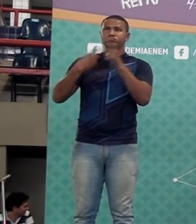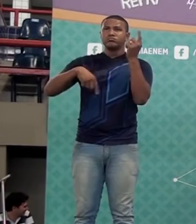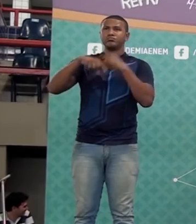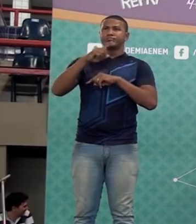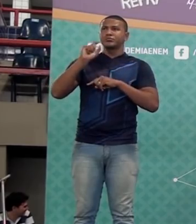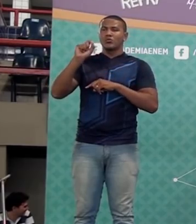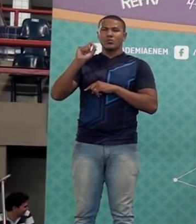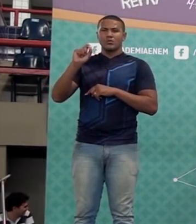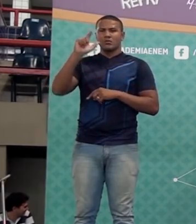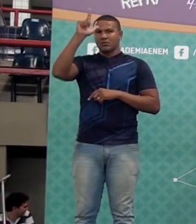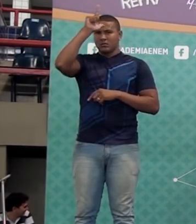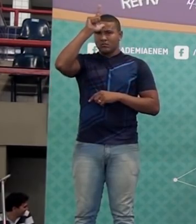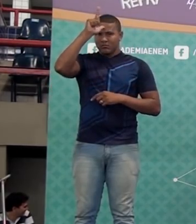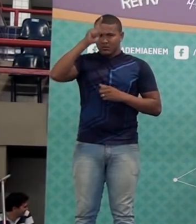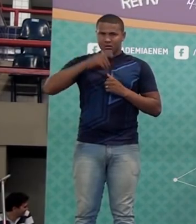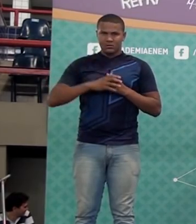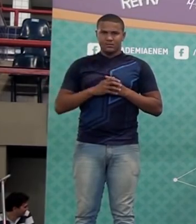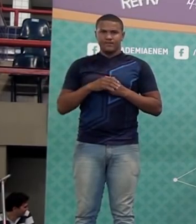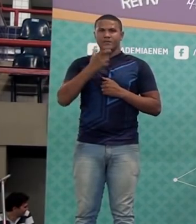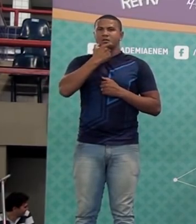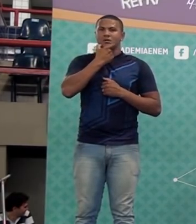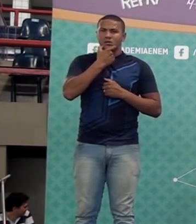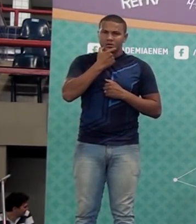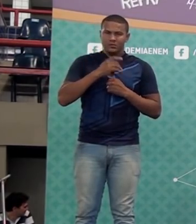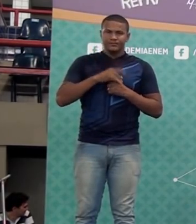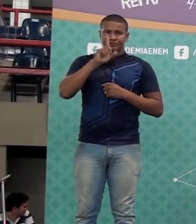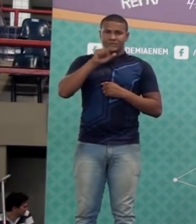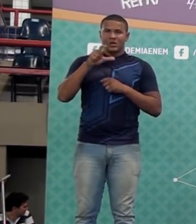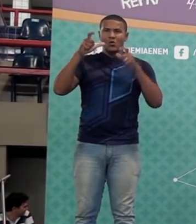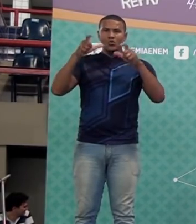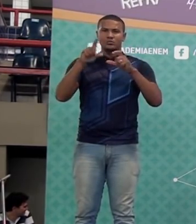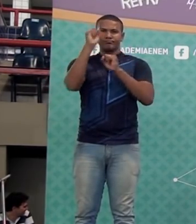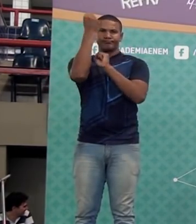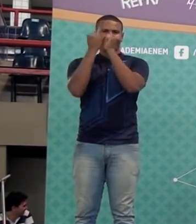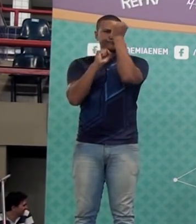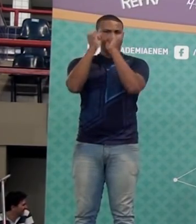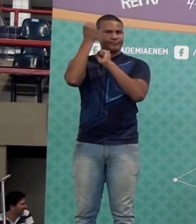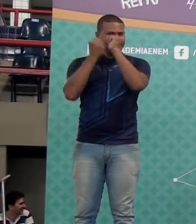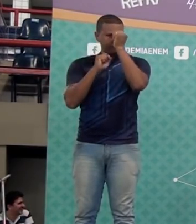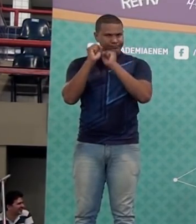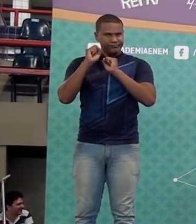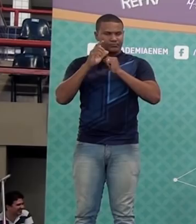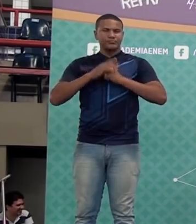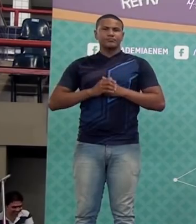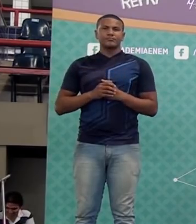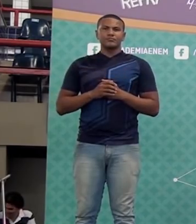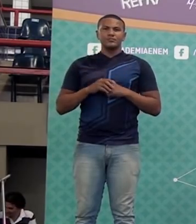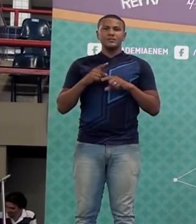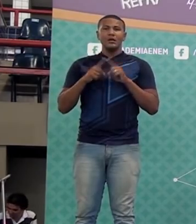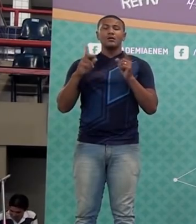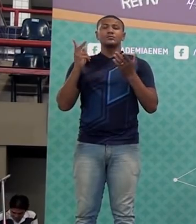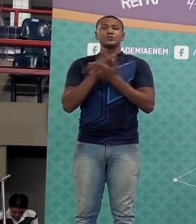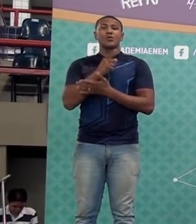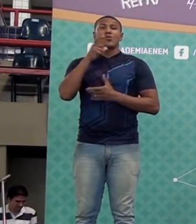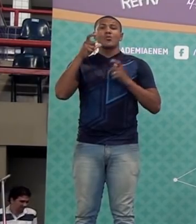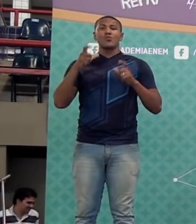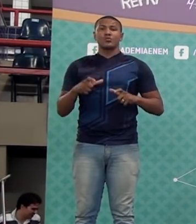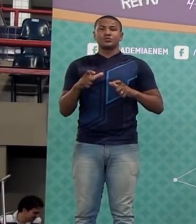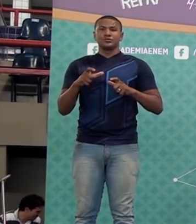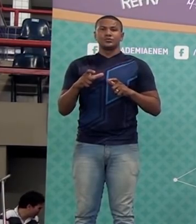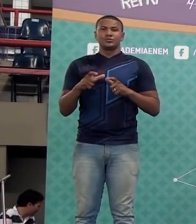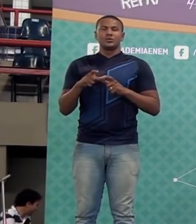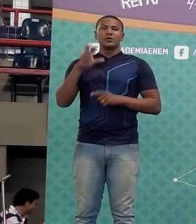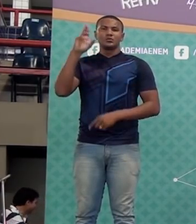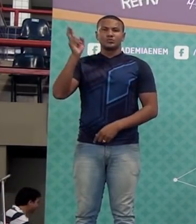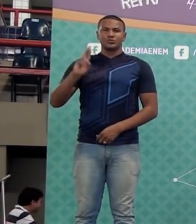em países industrializados. Onde é que aconteceu a revolução socialista? Na Rússia, um país que no